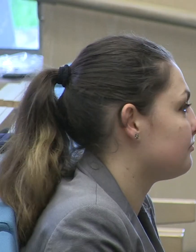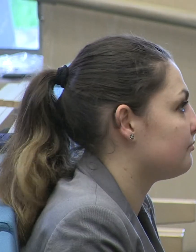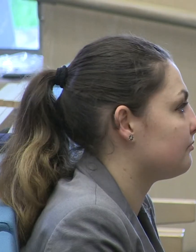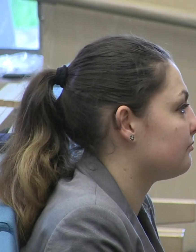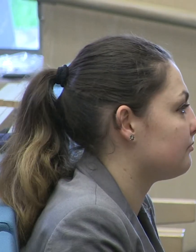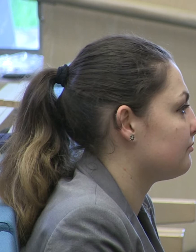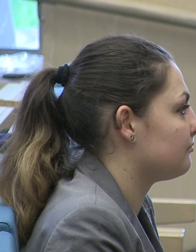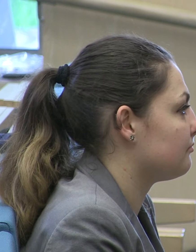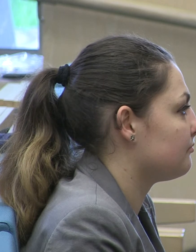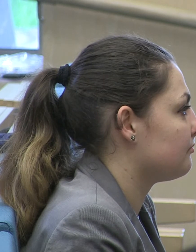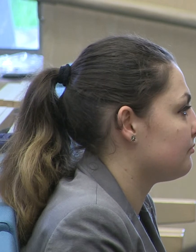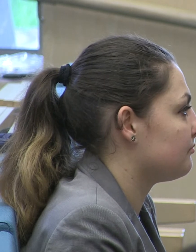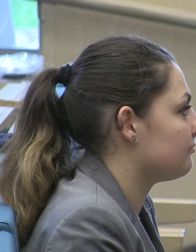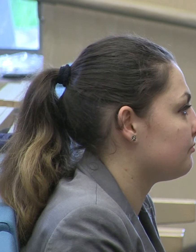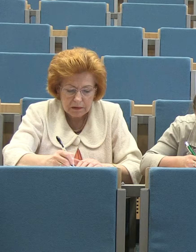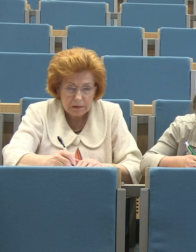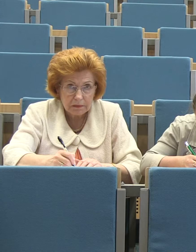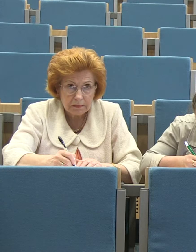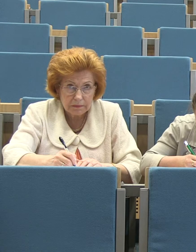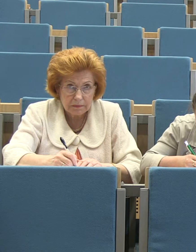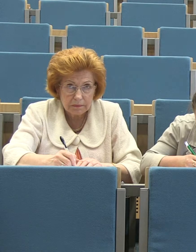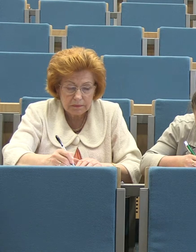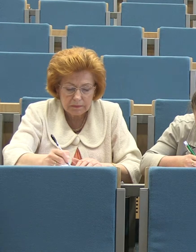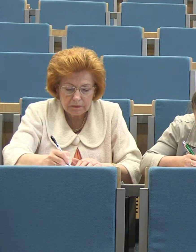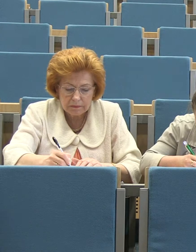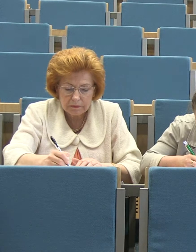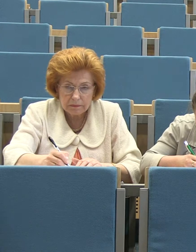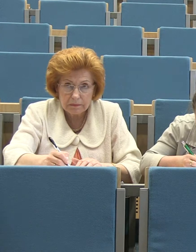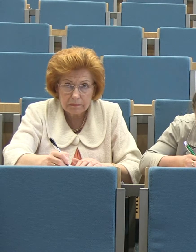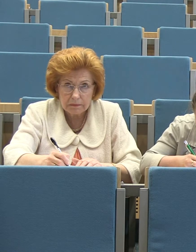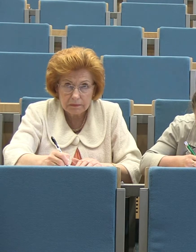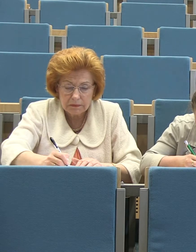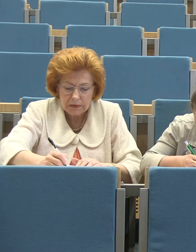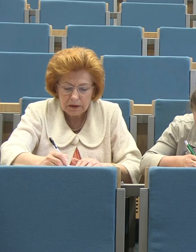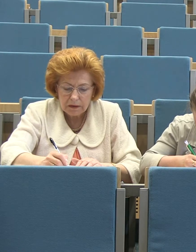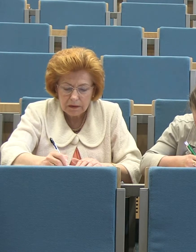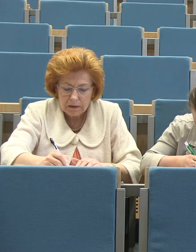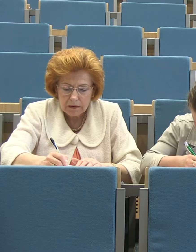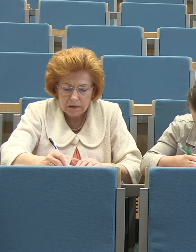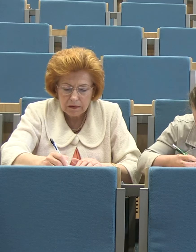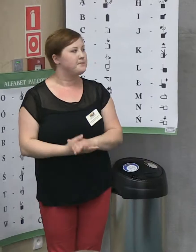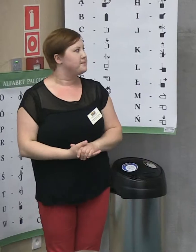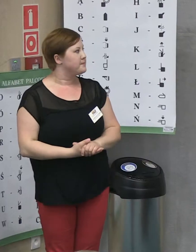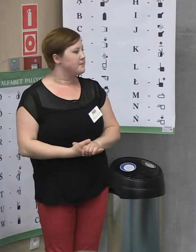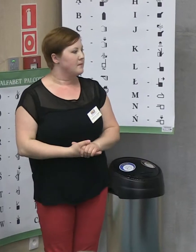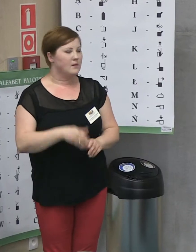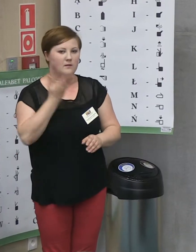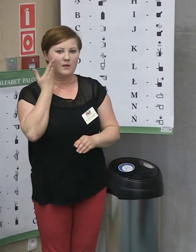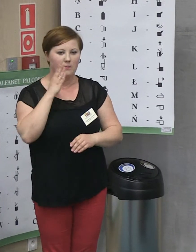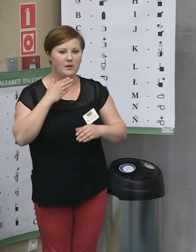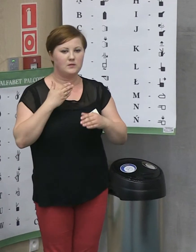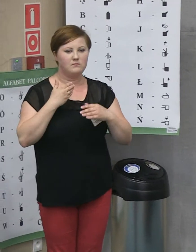słownik otwarty. Każdy, kto tworzy znak, może swój znak w tym słowniku umieścić. Najbardziej